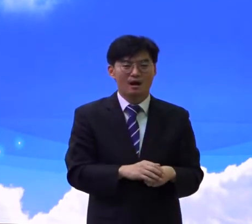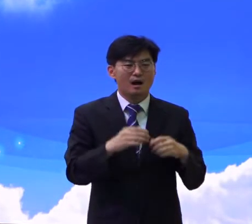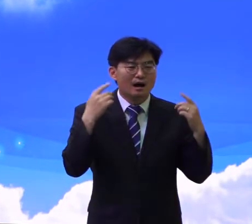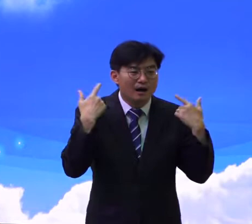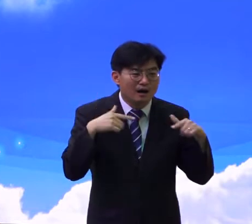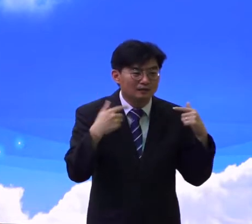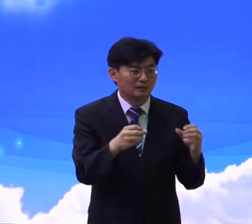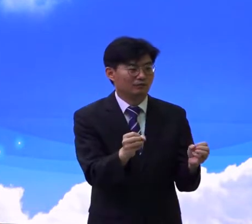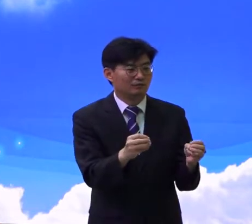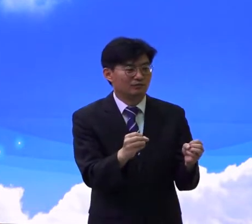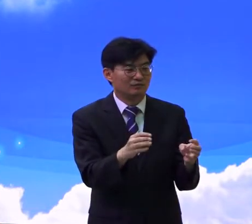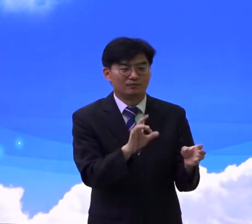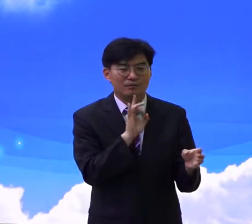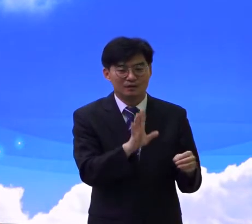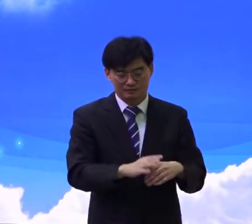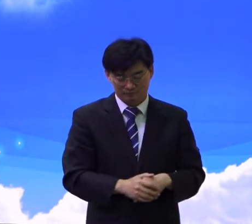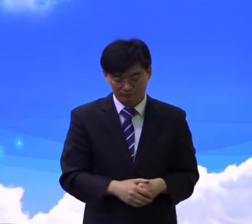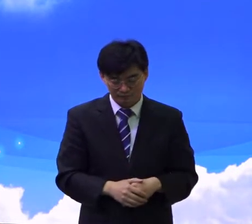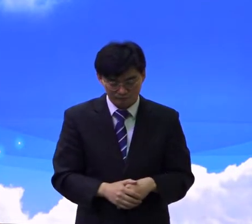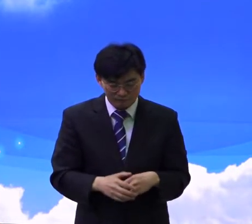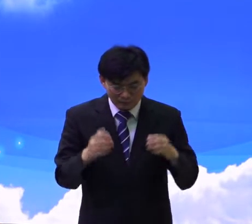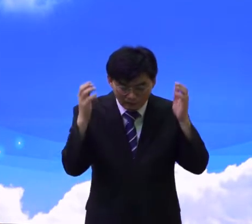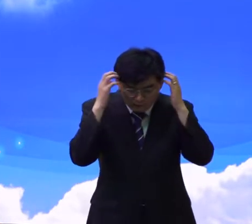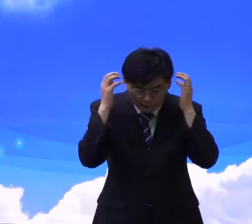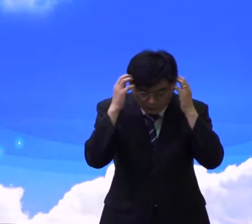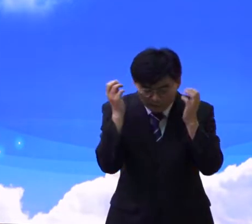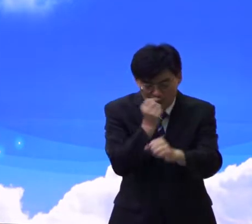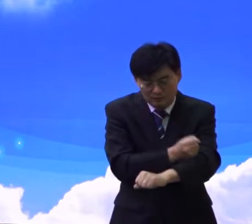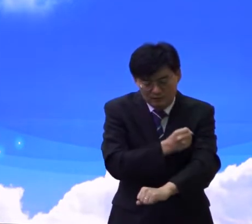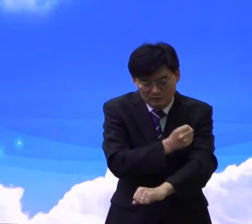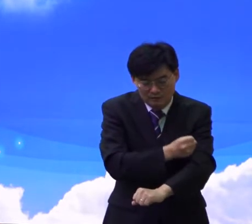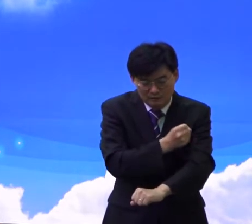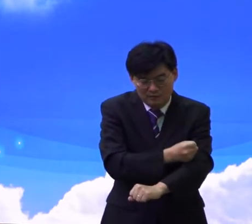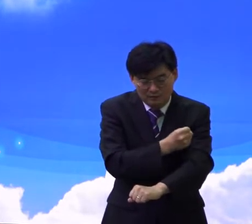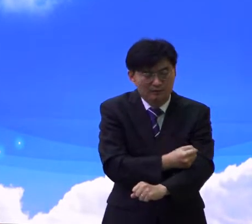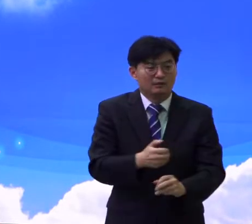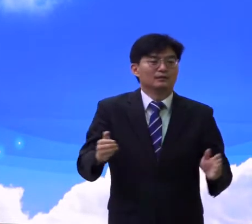부딪혀 살아내며 감당해야 했습니다.